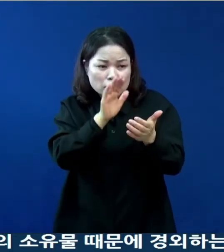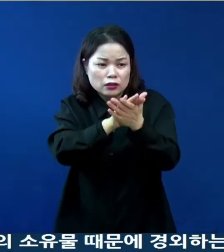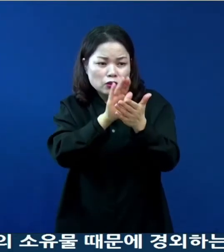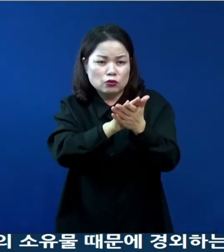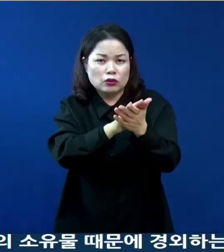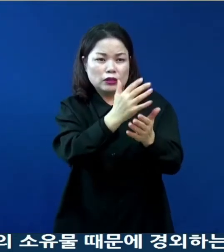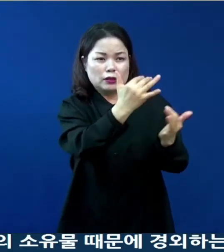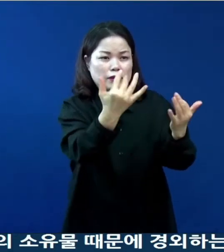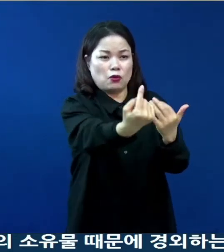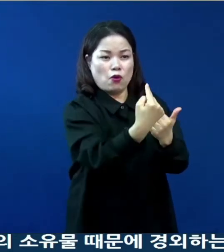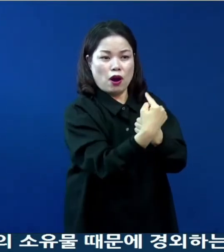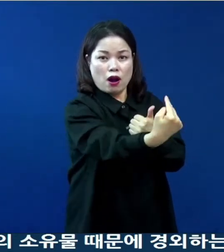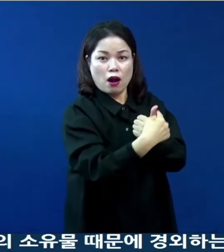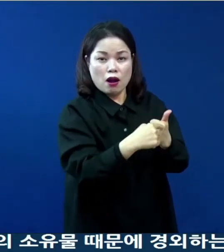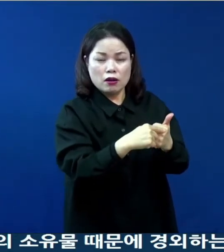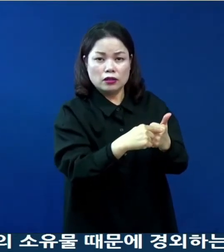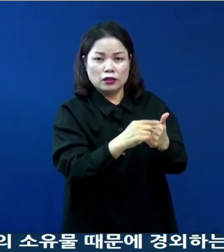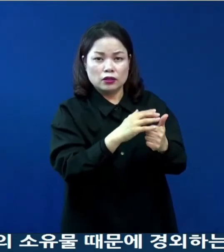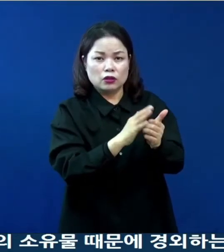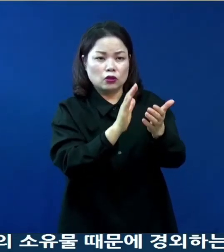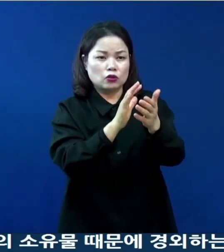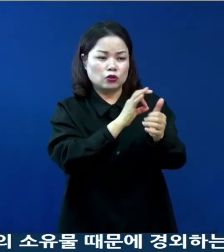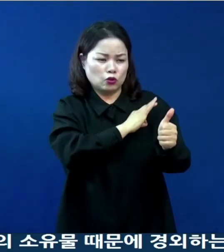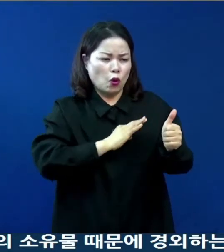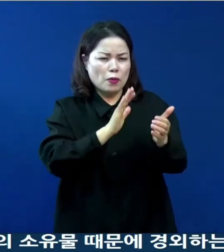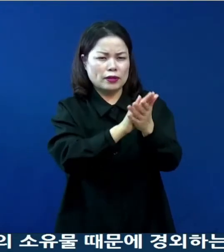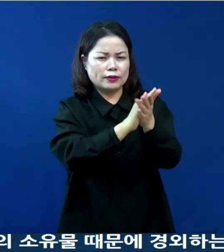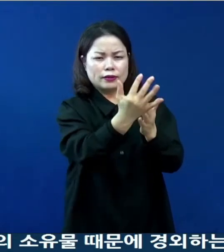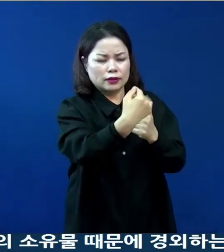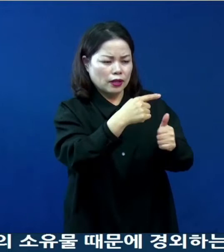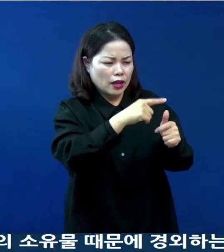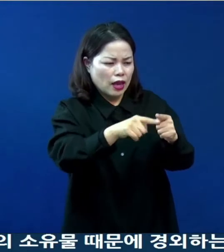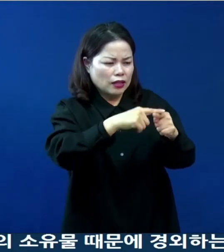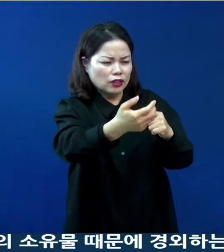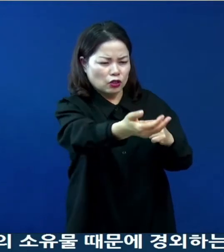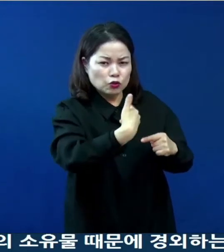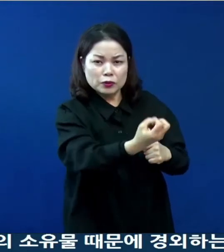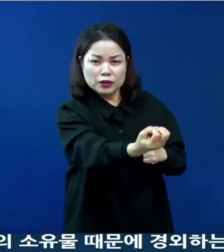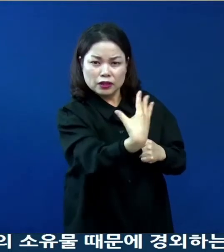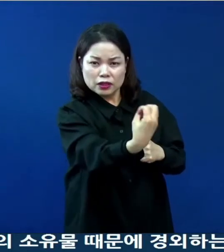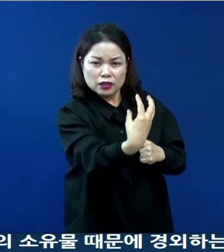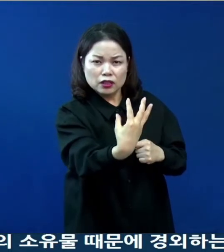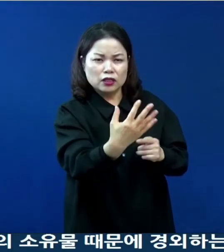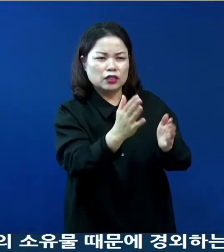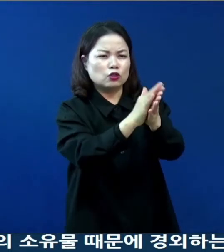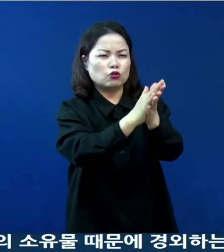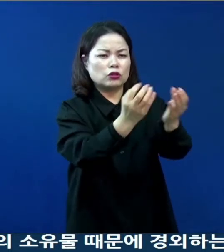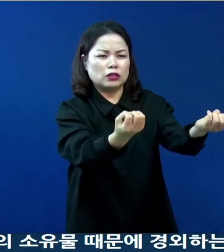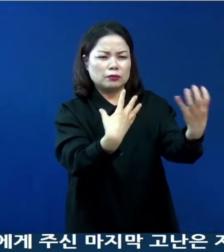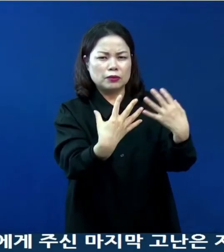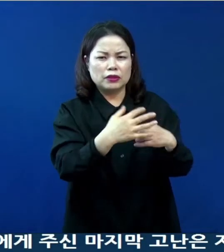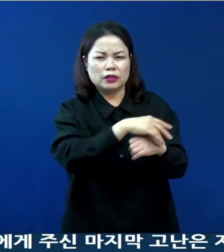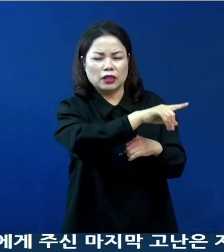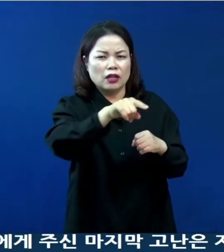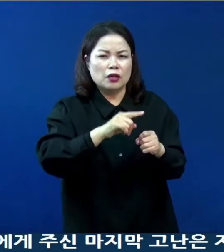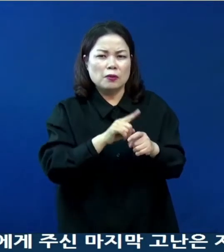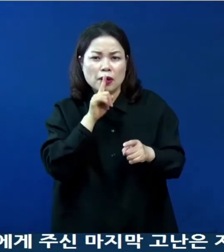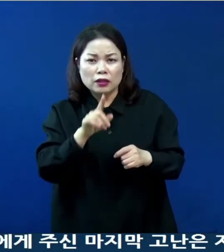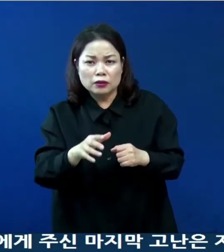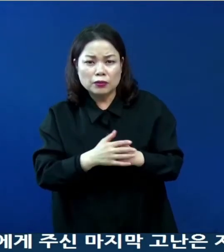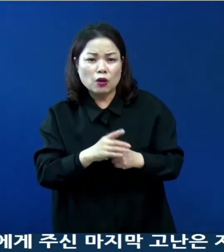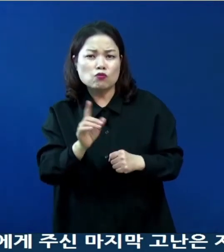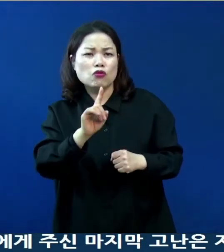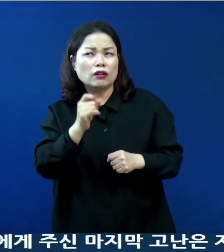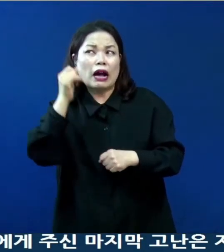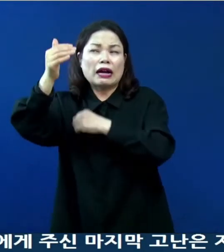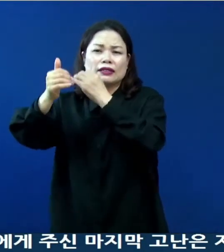욥을 찾아오죠. 욥의 친구들이 욥의 고난을 해석해 줍니다. 그 친구들의 주장은 인과응보였습니다.